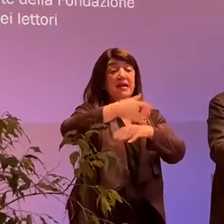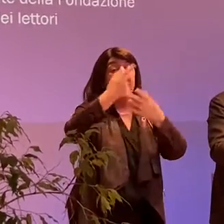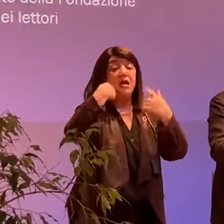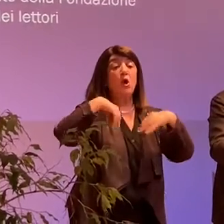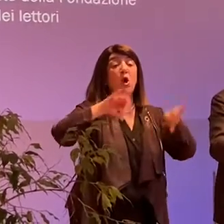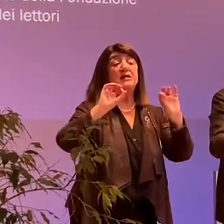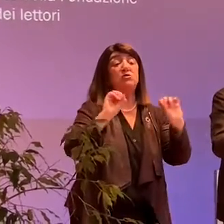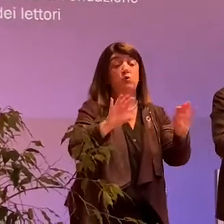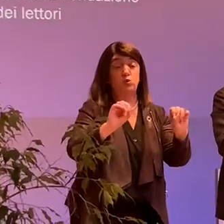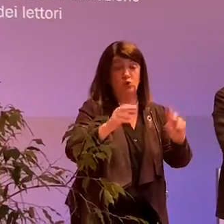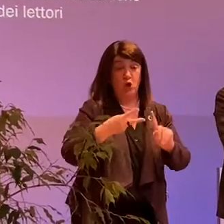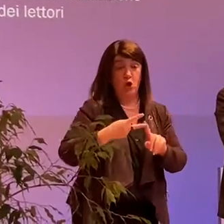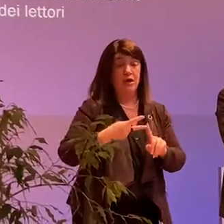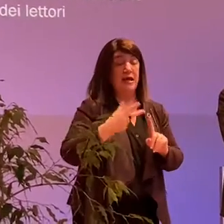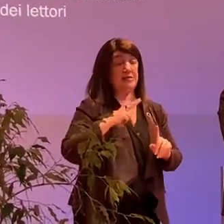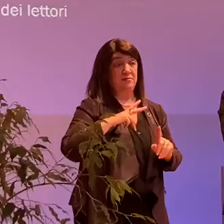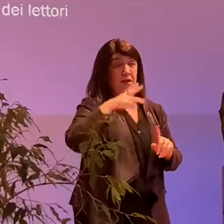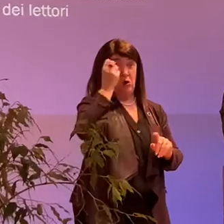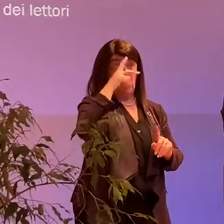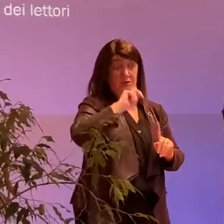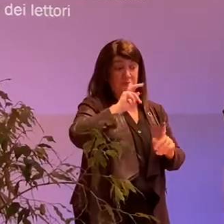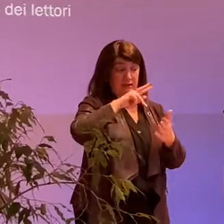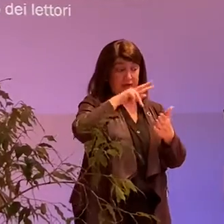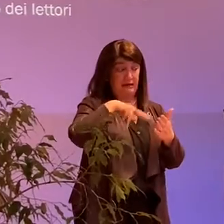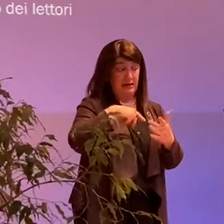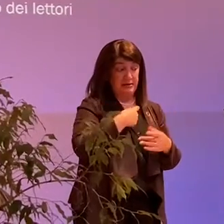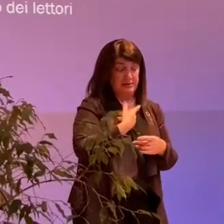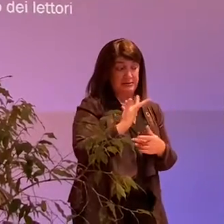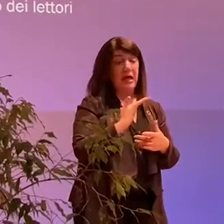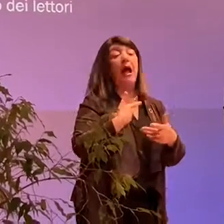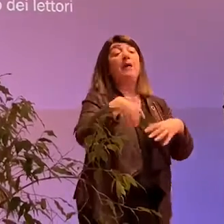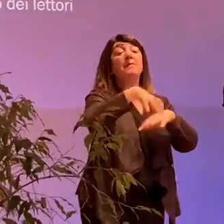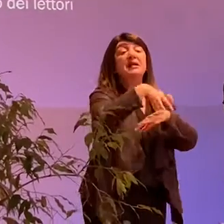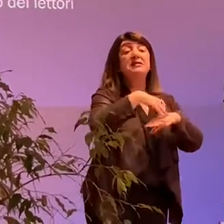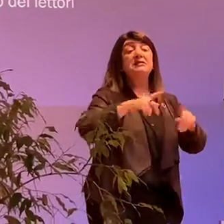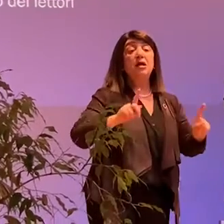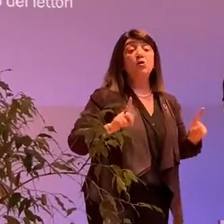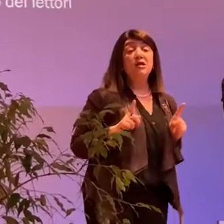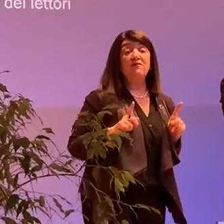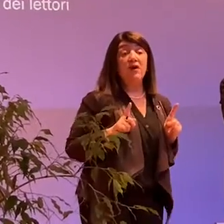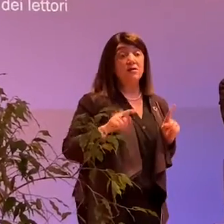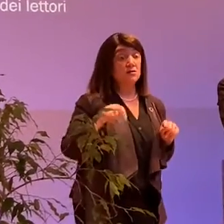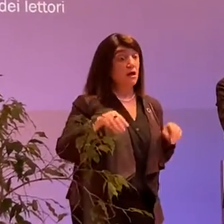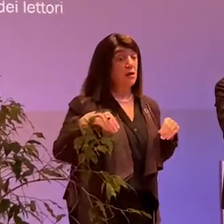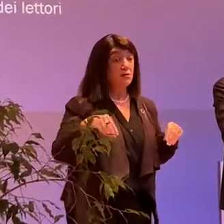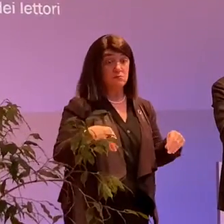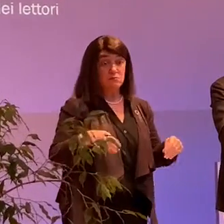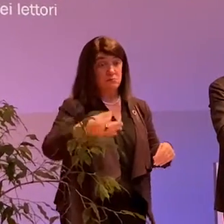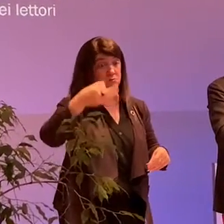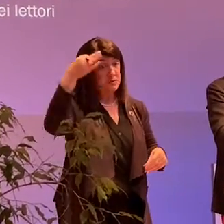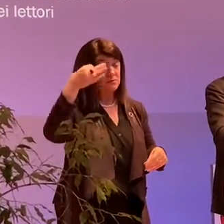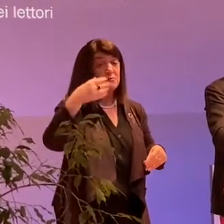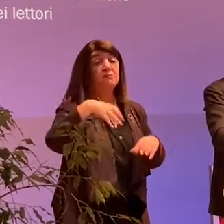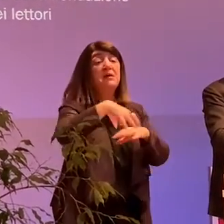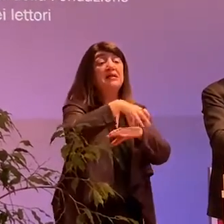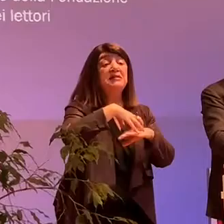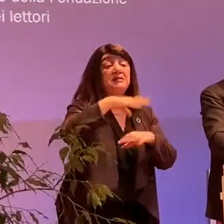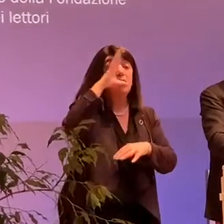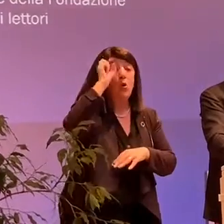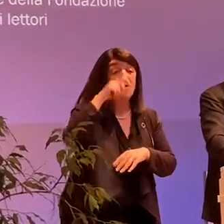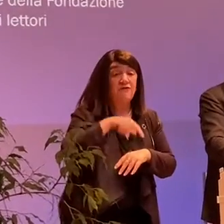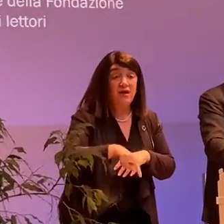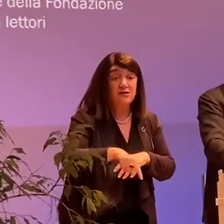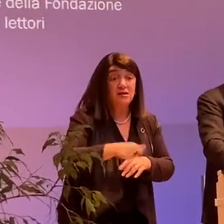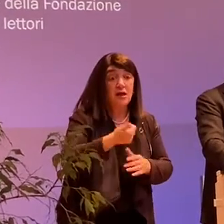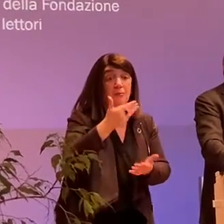dimenticare nessuno, il Ministero della Difesa, presente da sempre, il Ministero dell'Università, per la prima volta